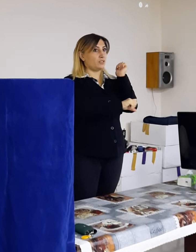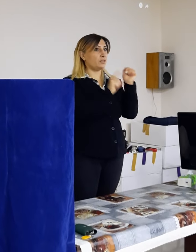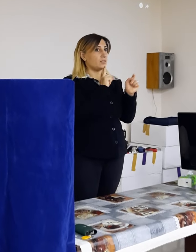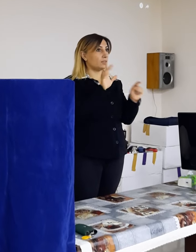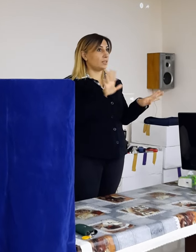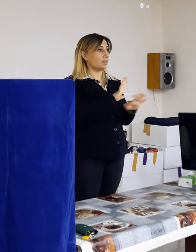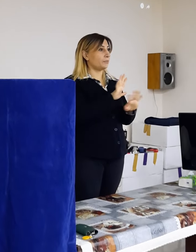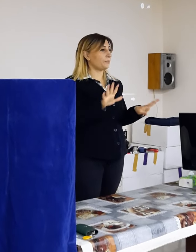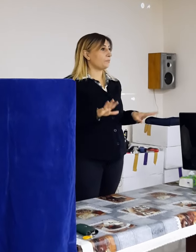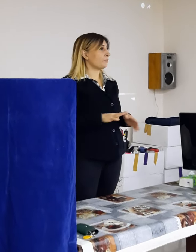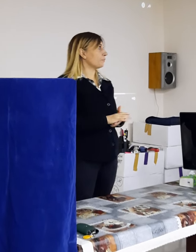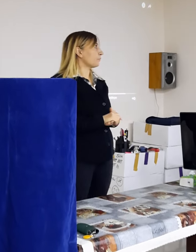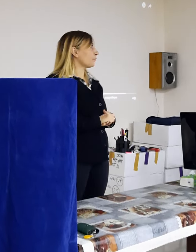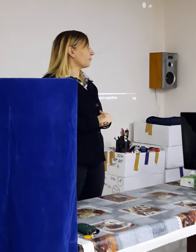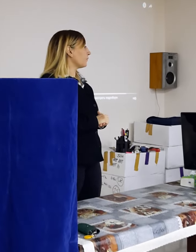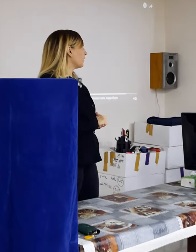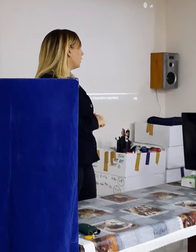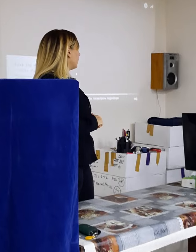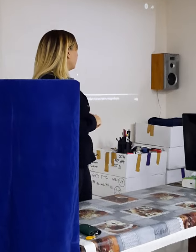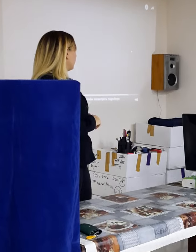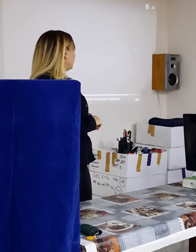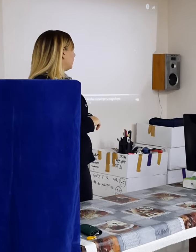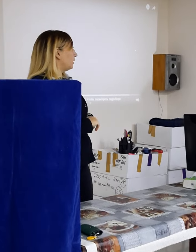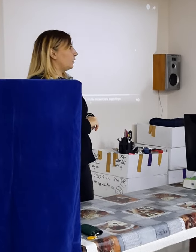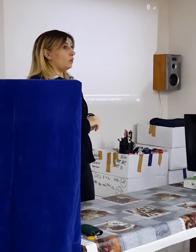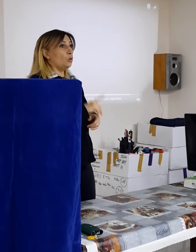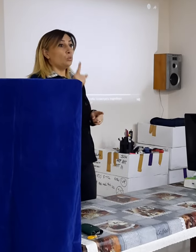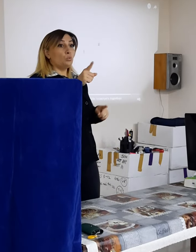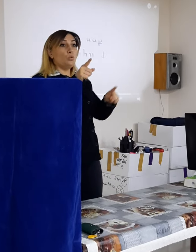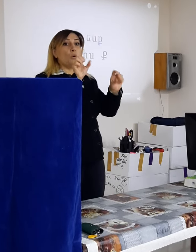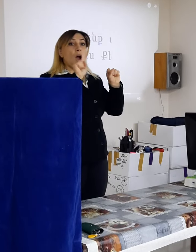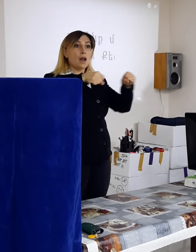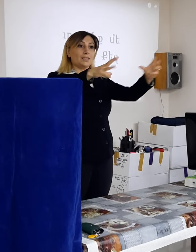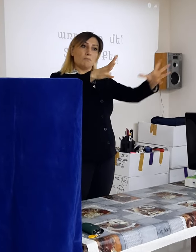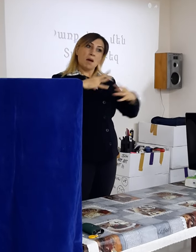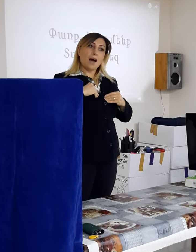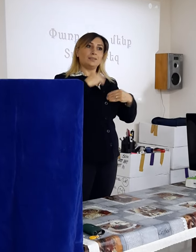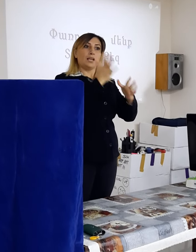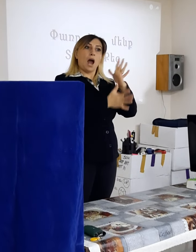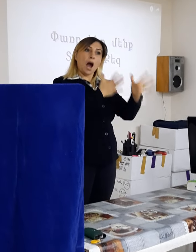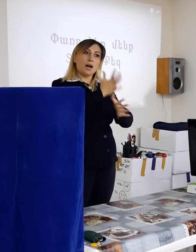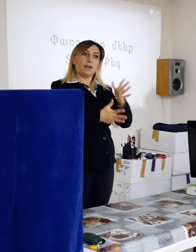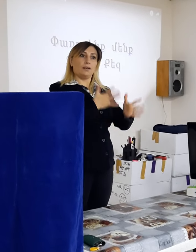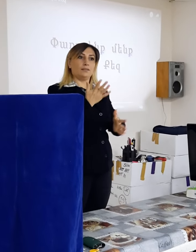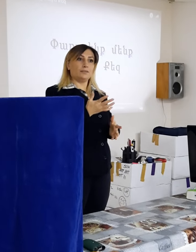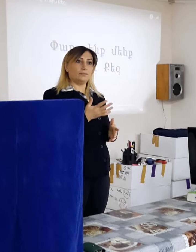Բարքենք մենք տալիս քեզ երգը։ Սա կարծեմ թե անգիրը գիտեն բոլորս։